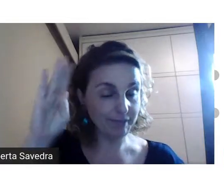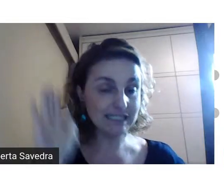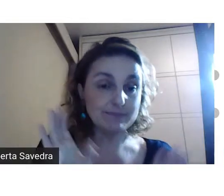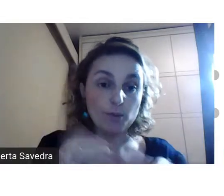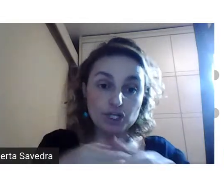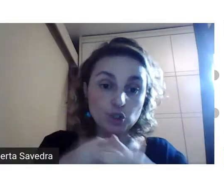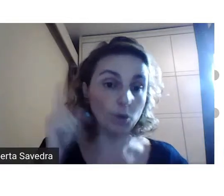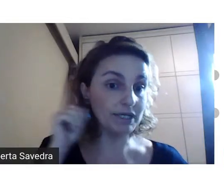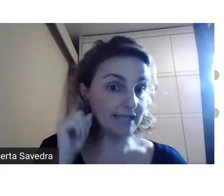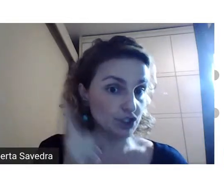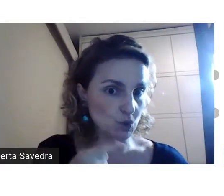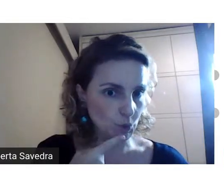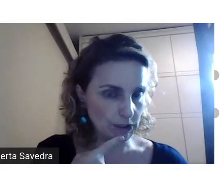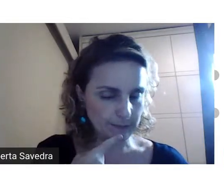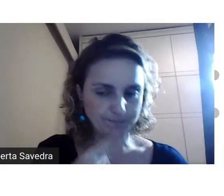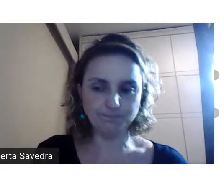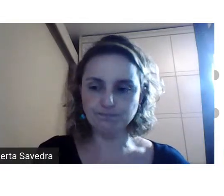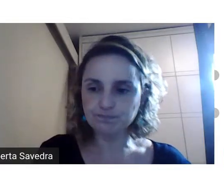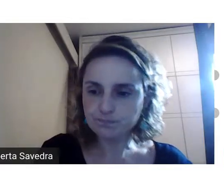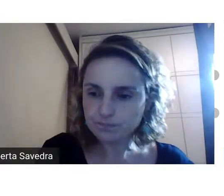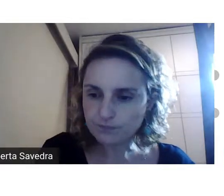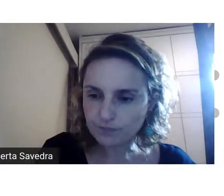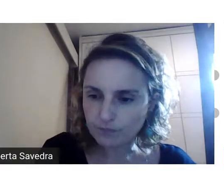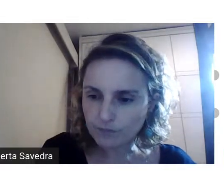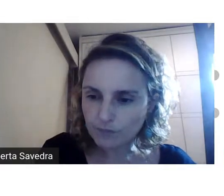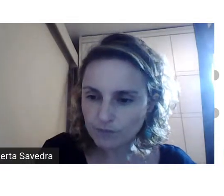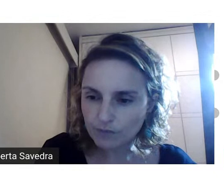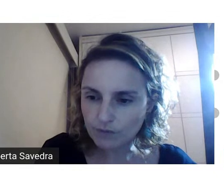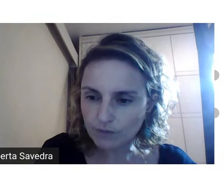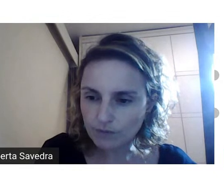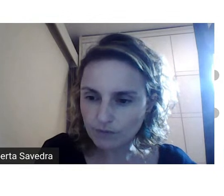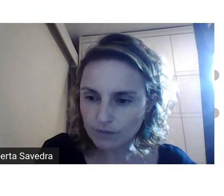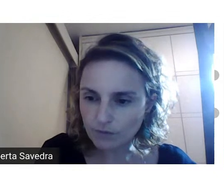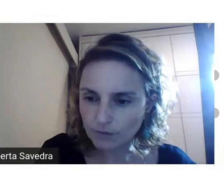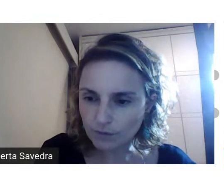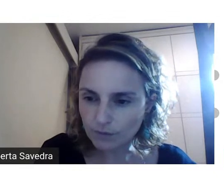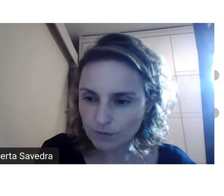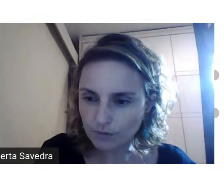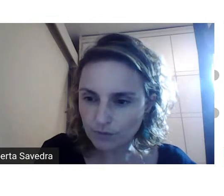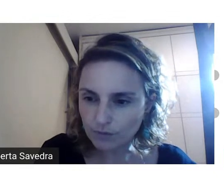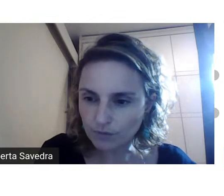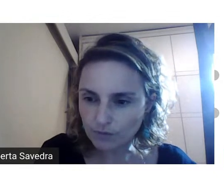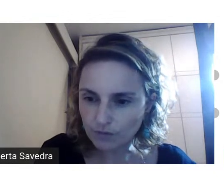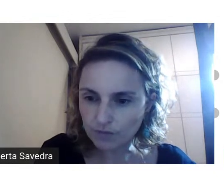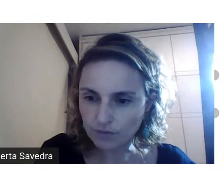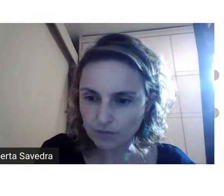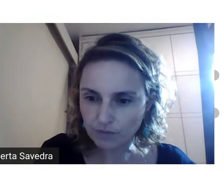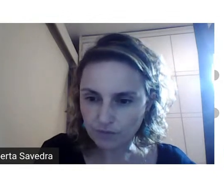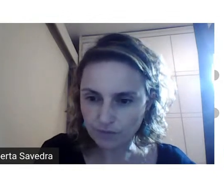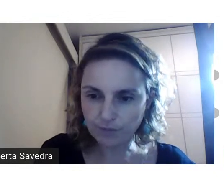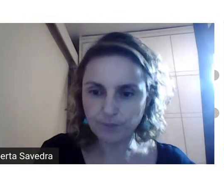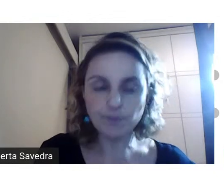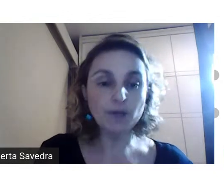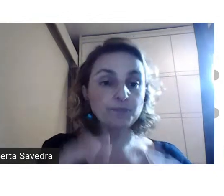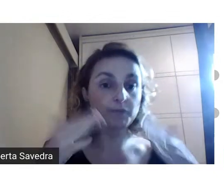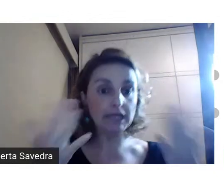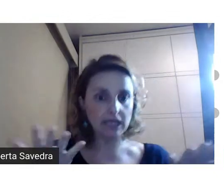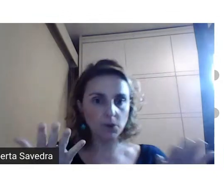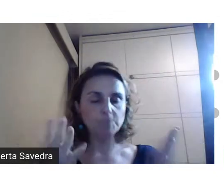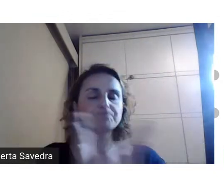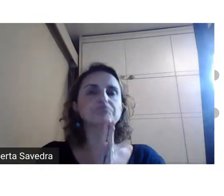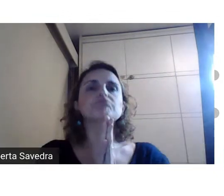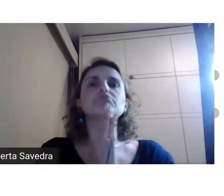entender ou mais pessoas e principalmente a comunidade surda e acesso a estas informações